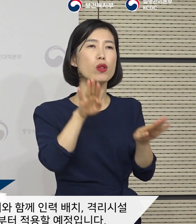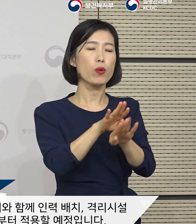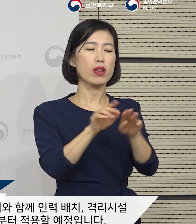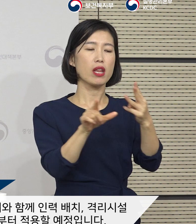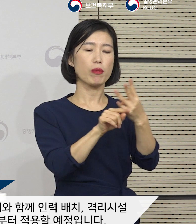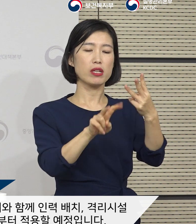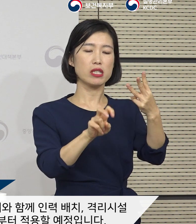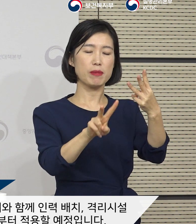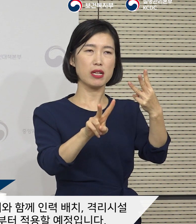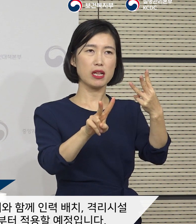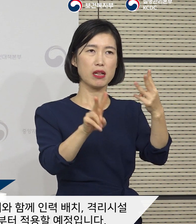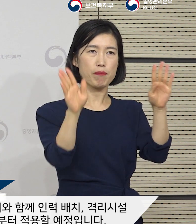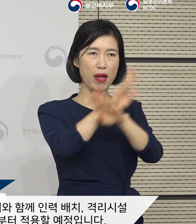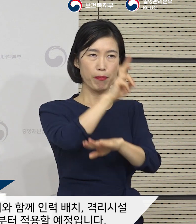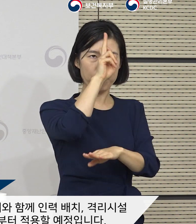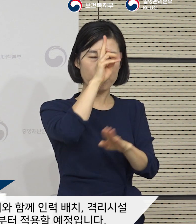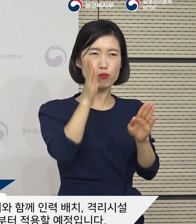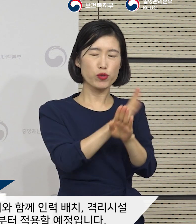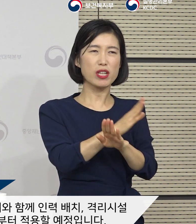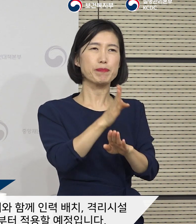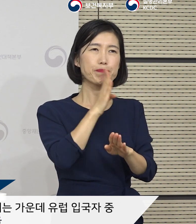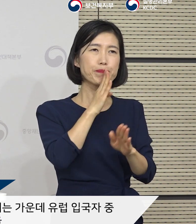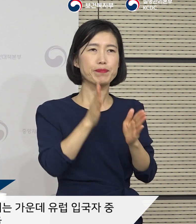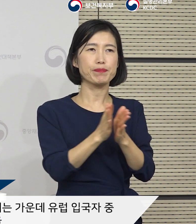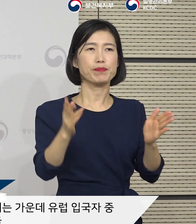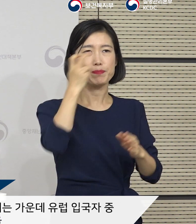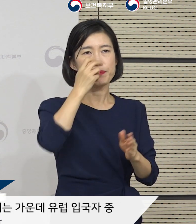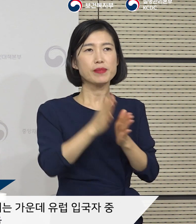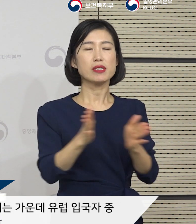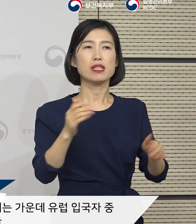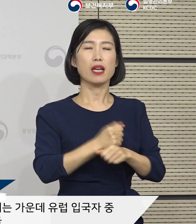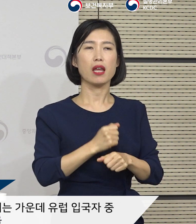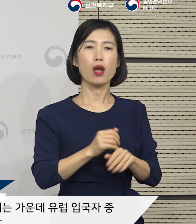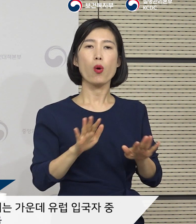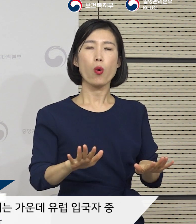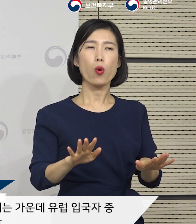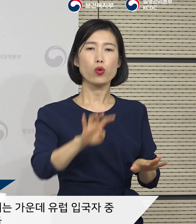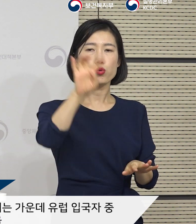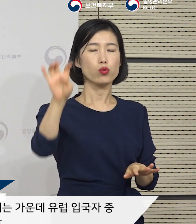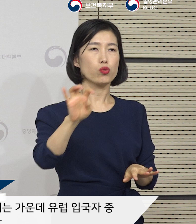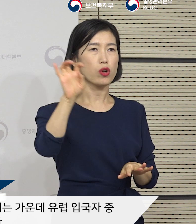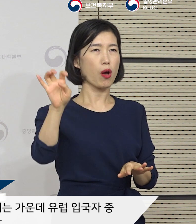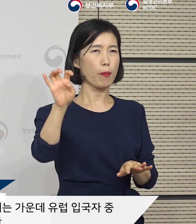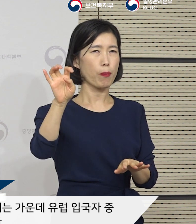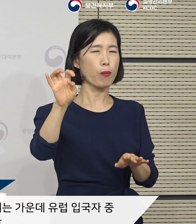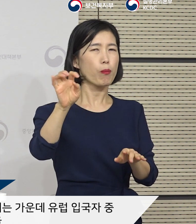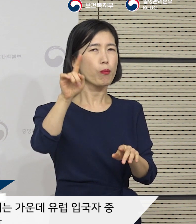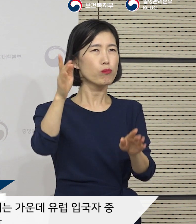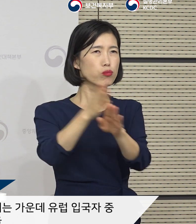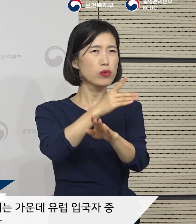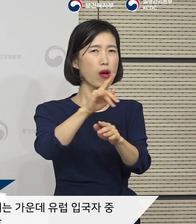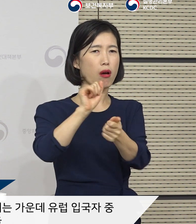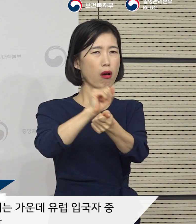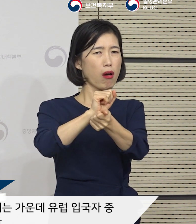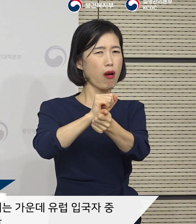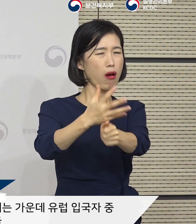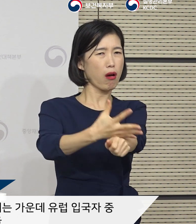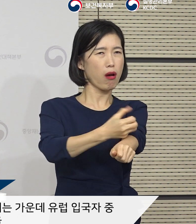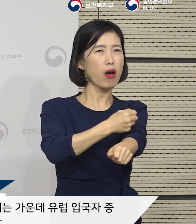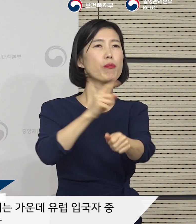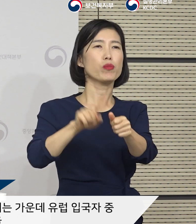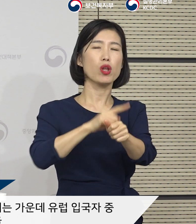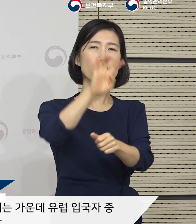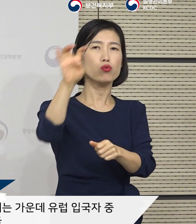22일 0시부터 적용할 예정입니다. 근본 조치는 유럽에서 코로나19가 급속도로 확산되는 가운데